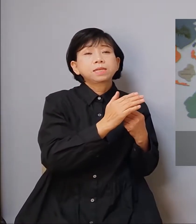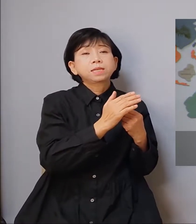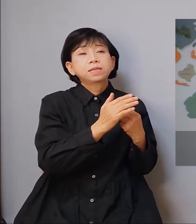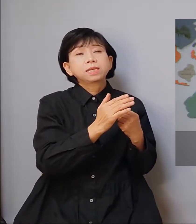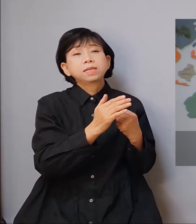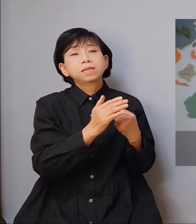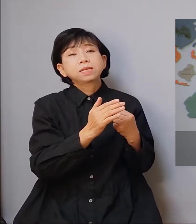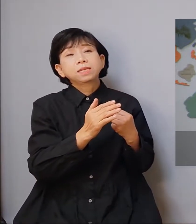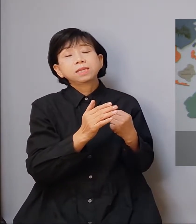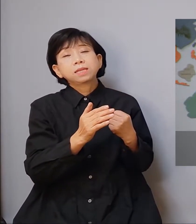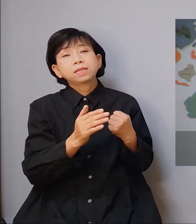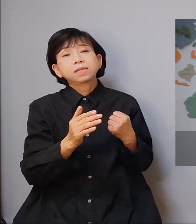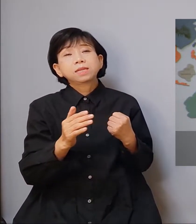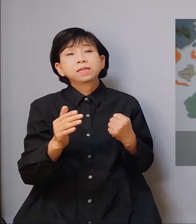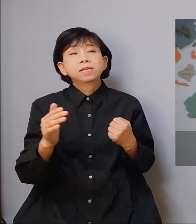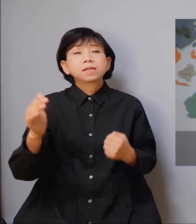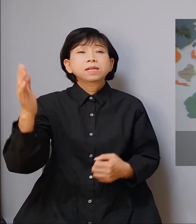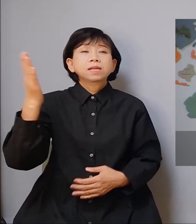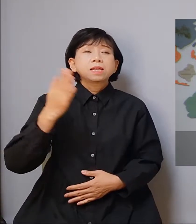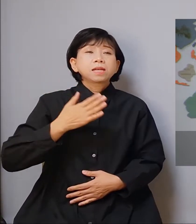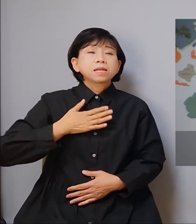묵상하오니